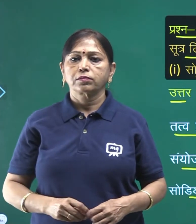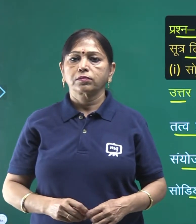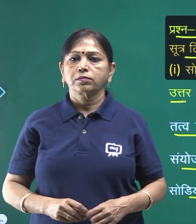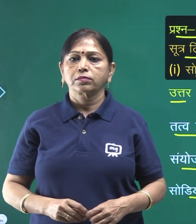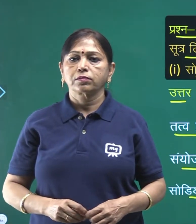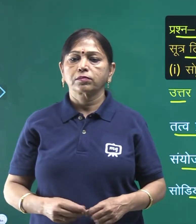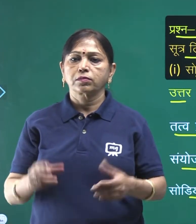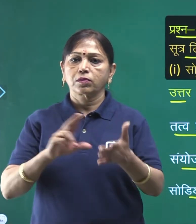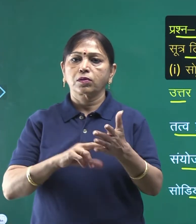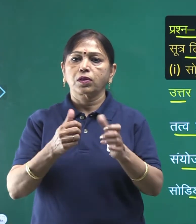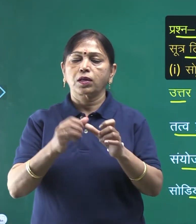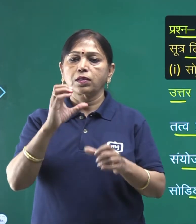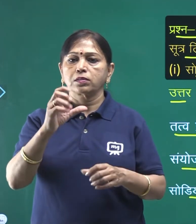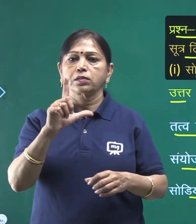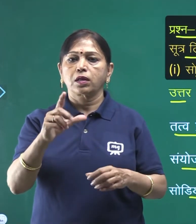सोडियम क्लोराइड का सूत्र हुआ